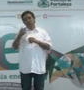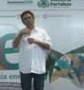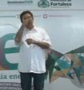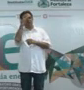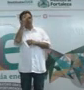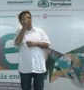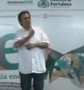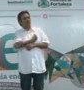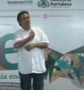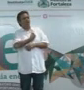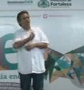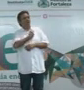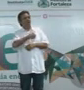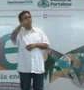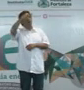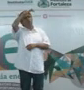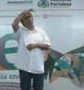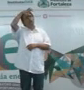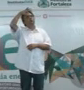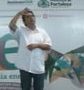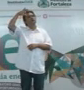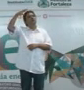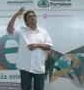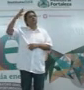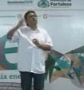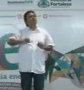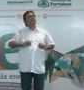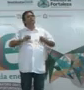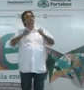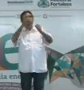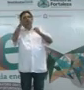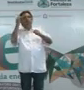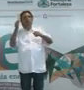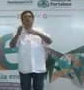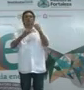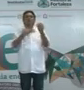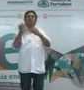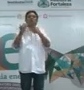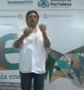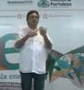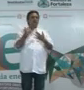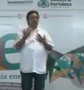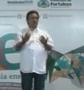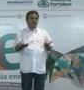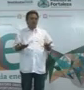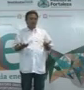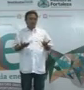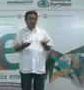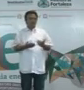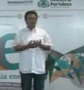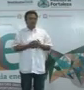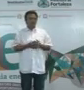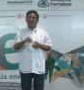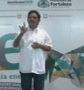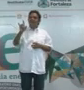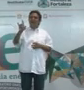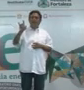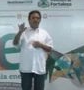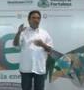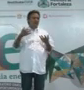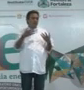vidas inocentes que poderão ser degoladas por uma revolução xiita? Vamos ficar juntos? Bora, Sassá. I love you, baby. E ele